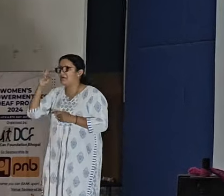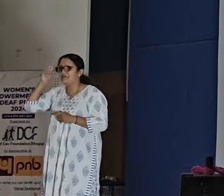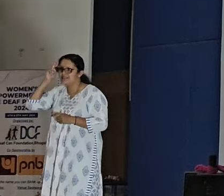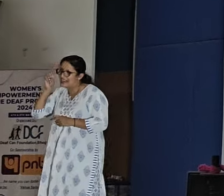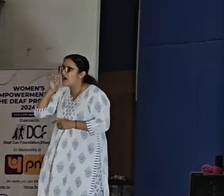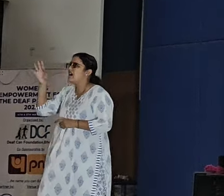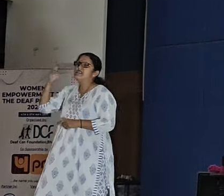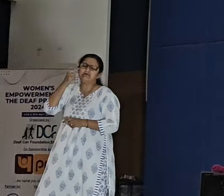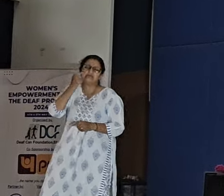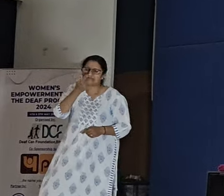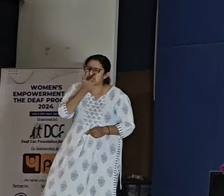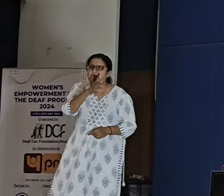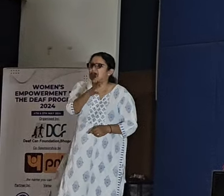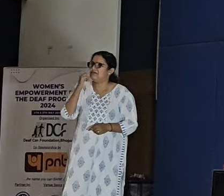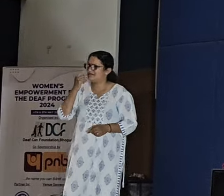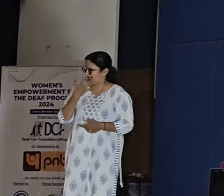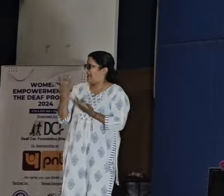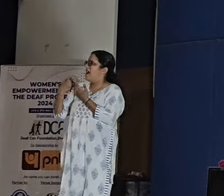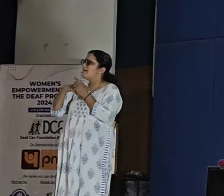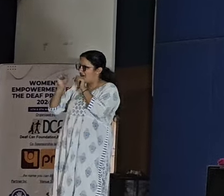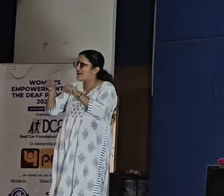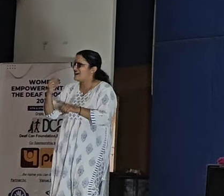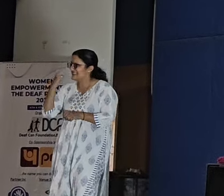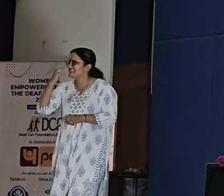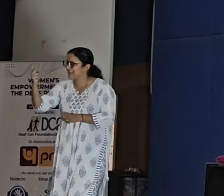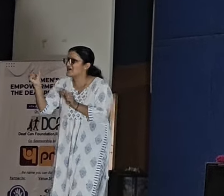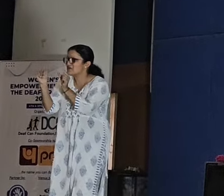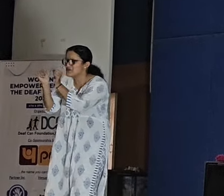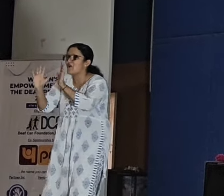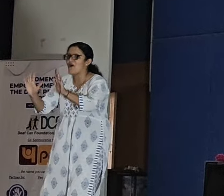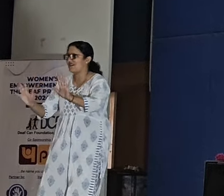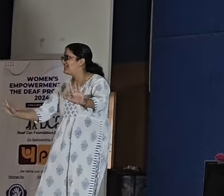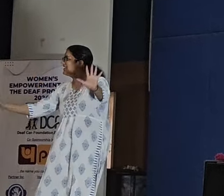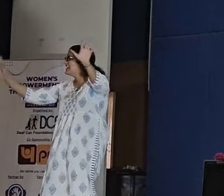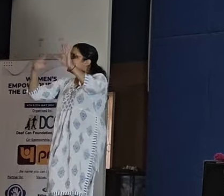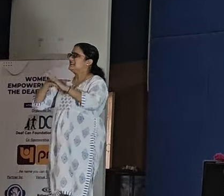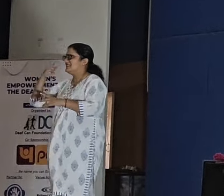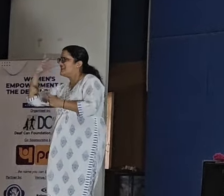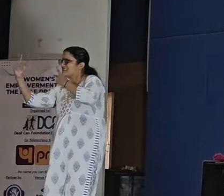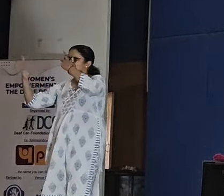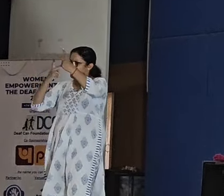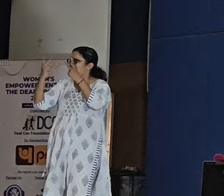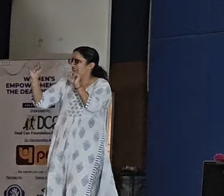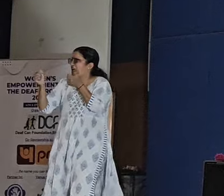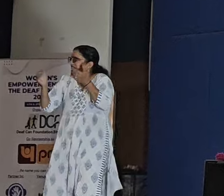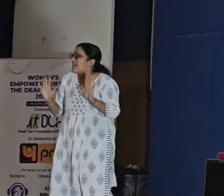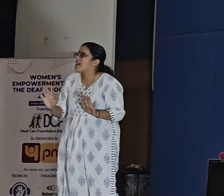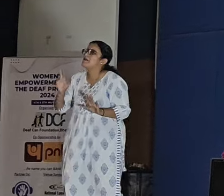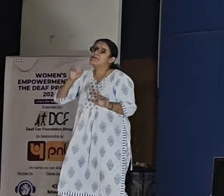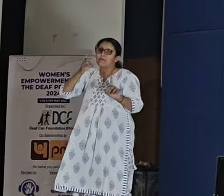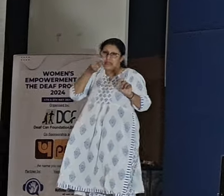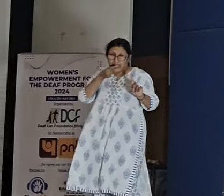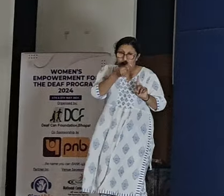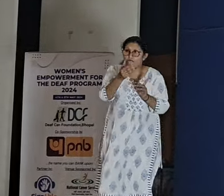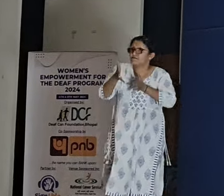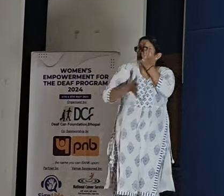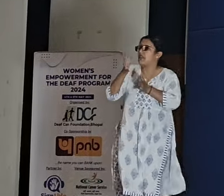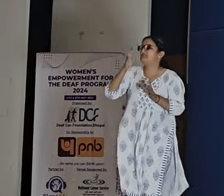और ये इस प्रकार के वर्ड्स काफी लोग यूज करते हैं, पर हमें तो दिखता है ना काफी, हमारा विजन अलग है, हमारा देखने